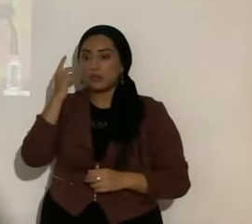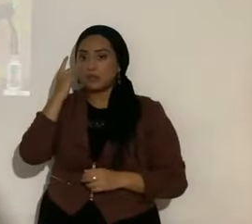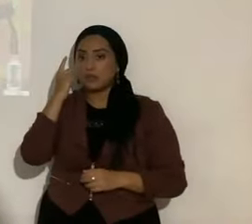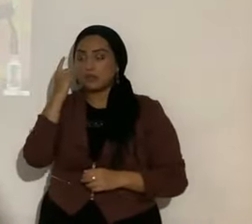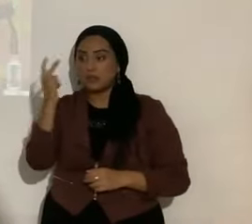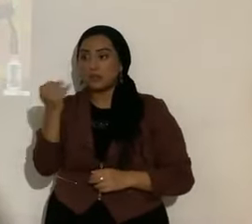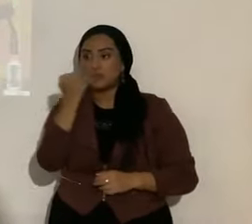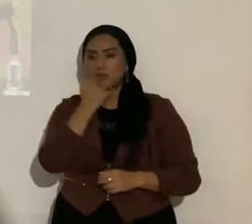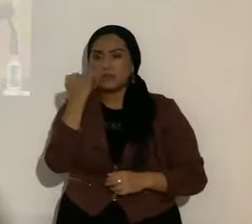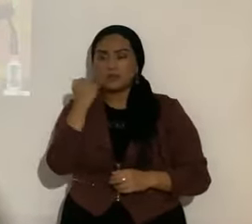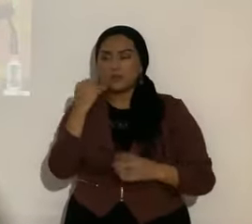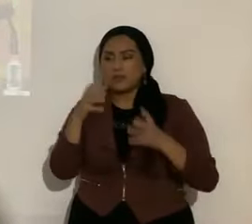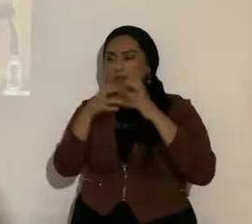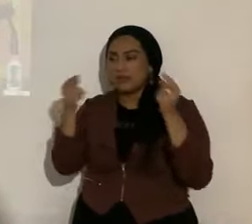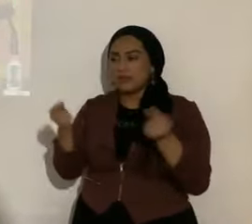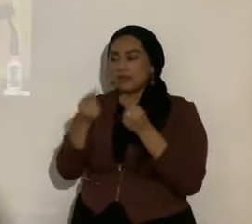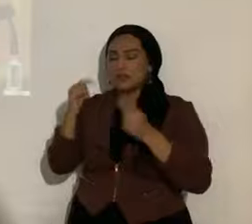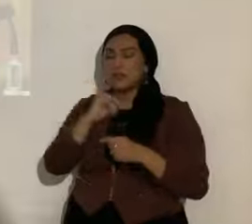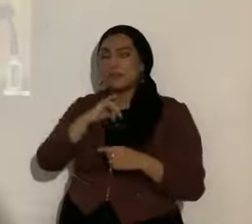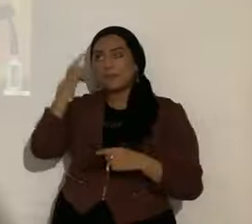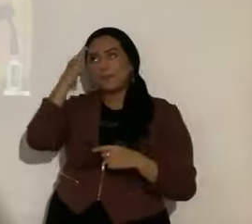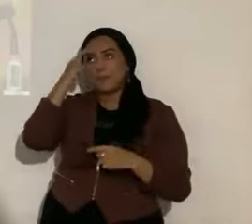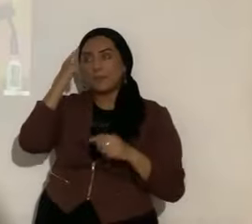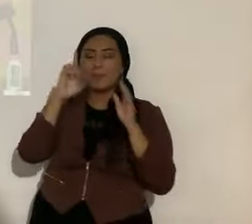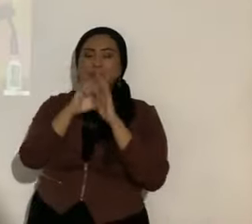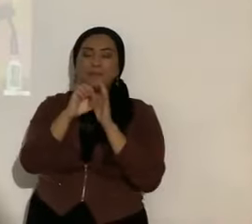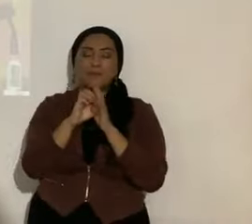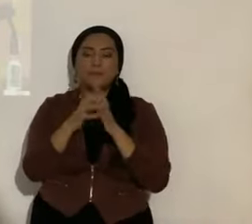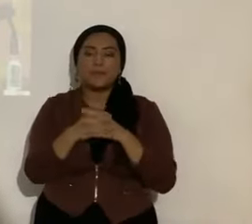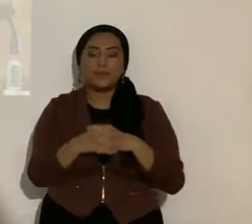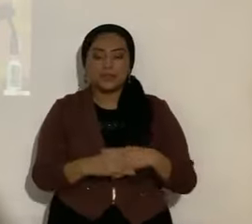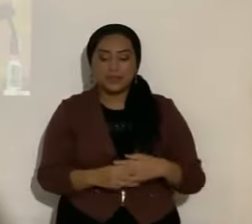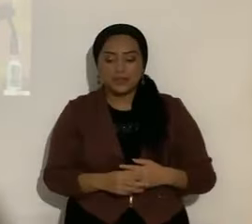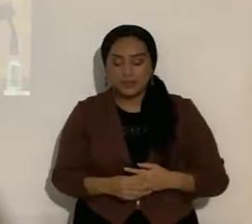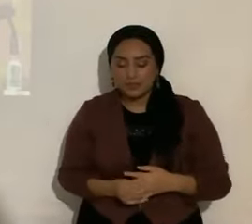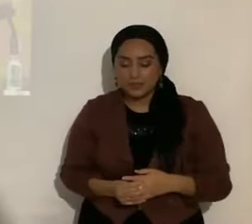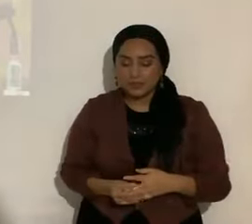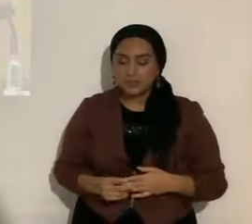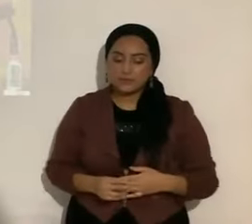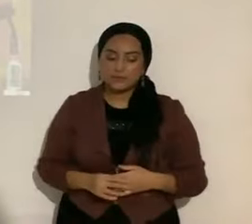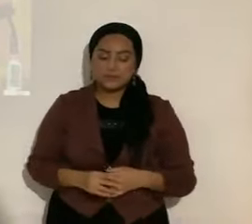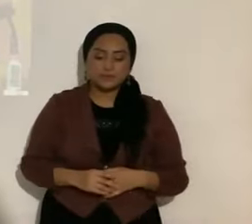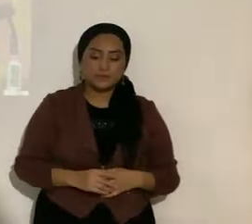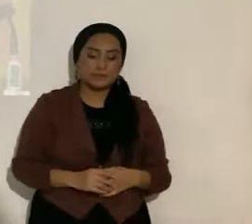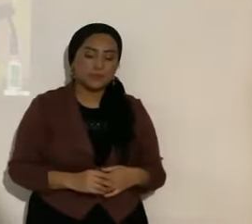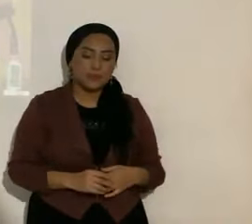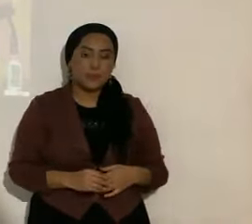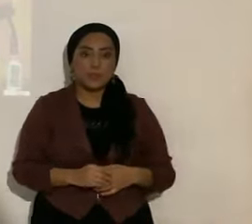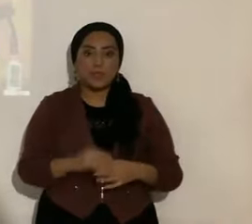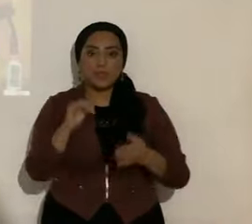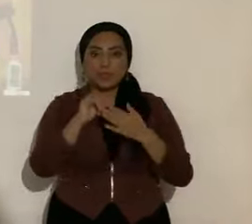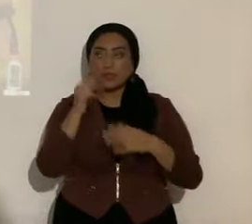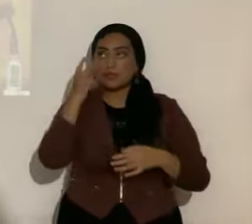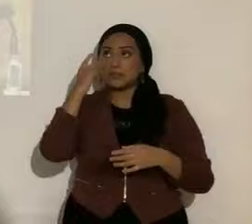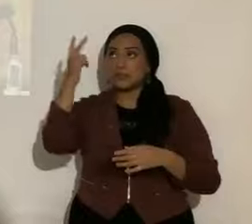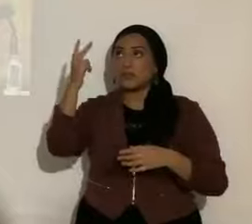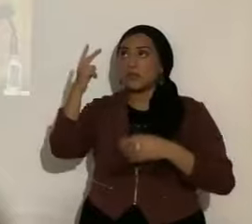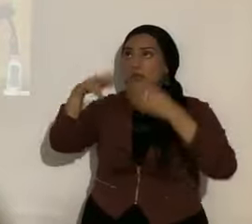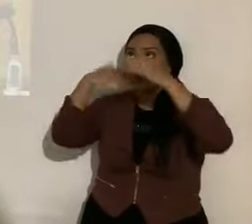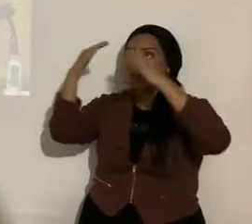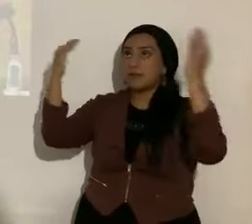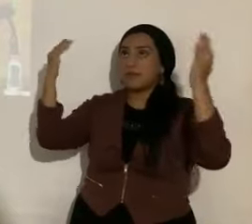Israel, yo me imagino, vamos a suponer, perdónenme, es un poco de locura, como dijo Rab Shaul, Pablo, que miró hacia el cielo y